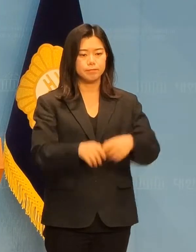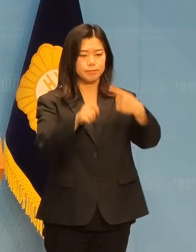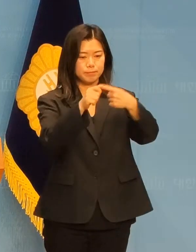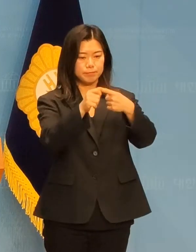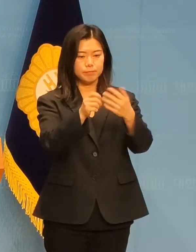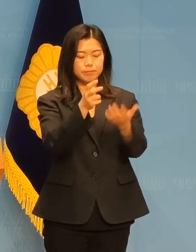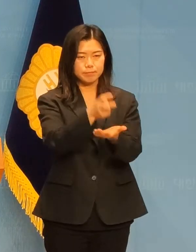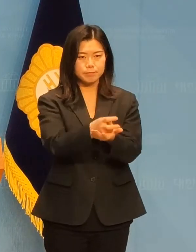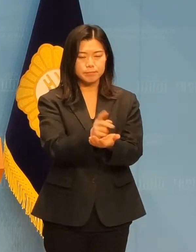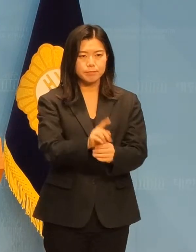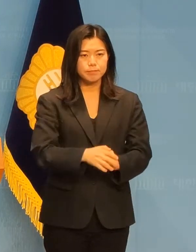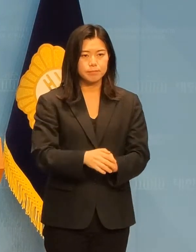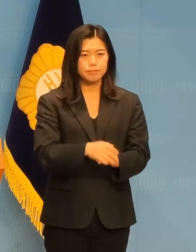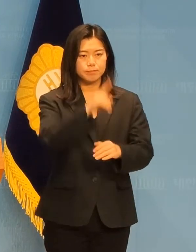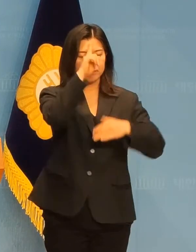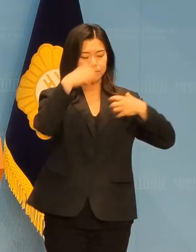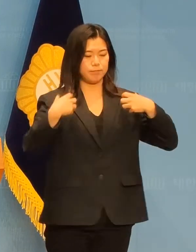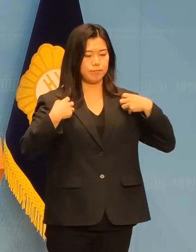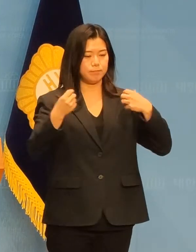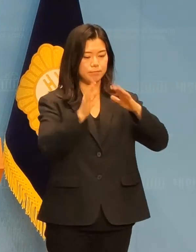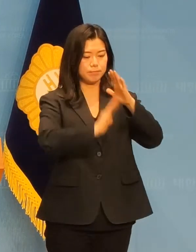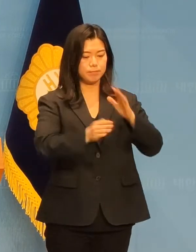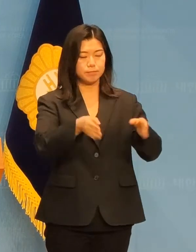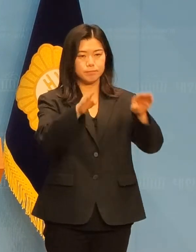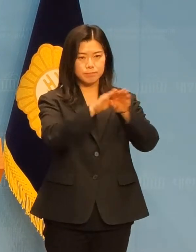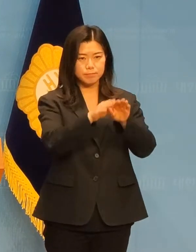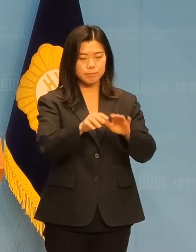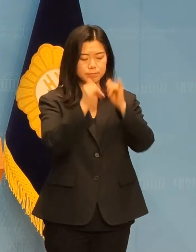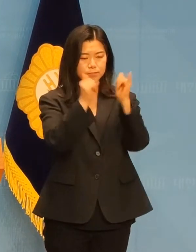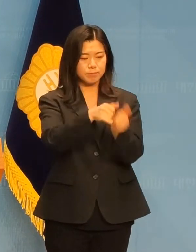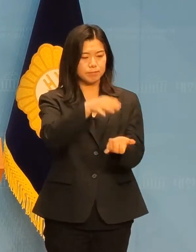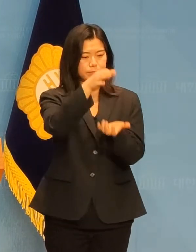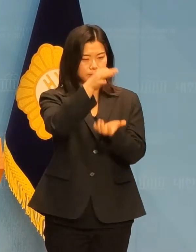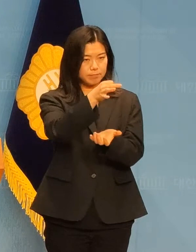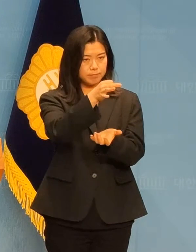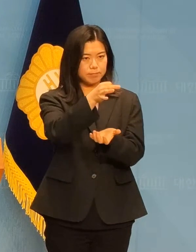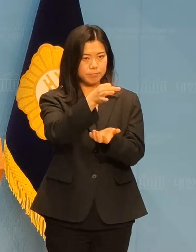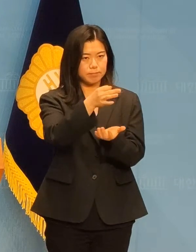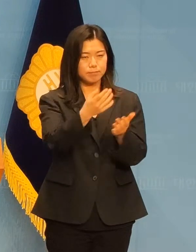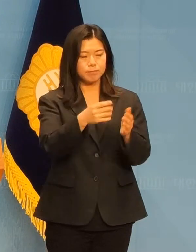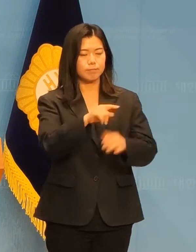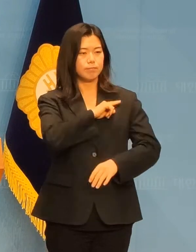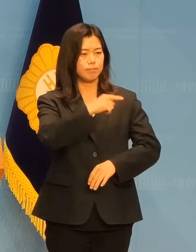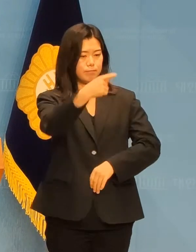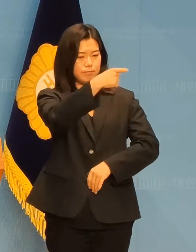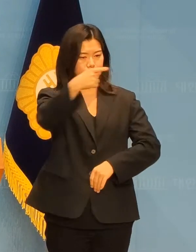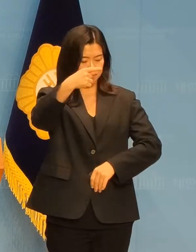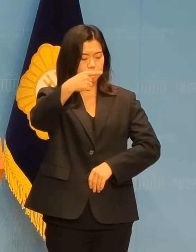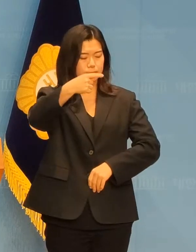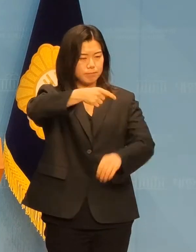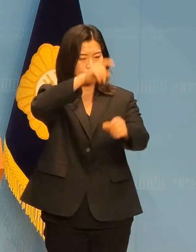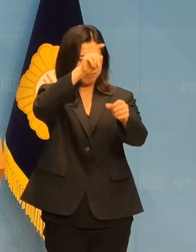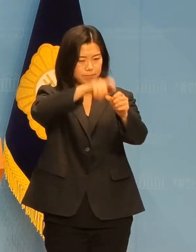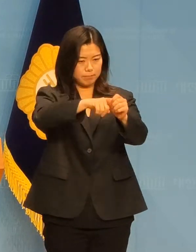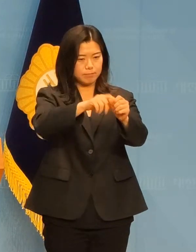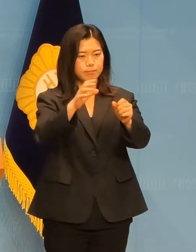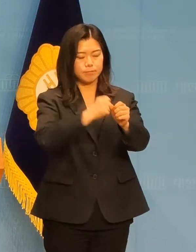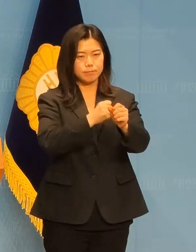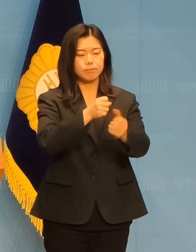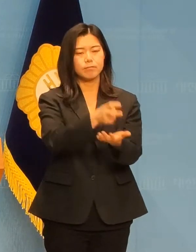법안은 정부와 공공기관이 사회적 가치 실현을 최고의 목적으로 세우게 하겠다라고 하는